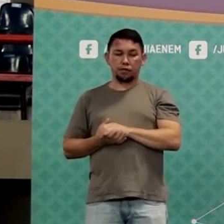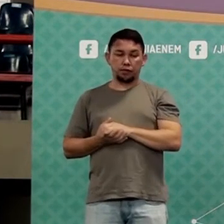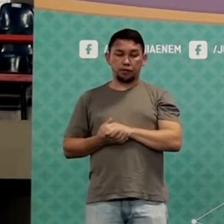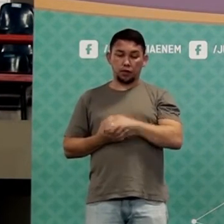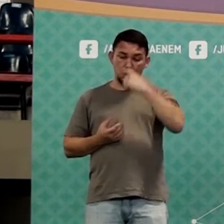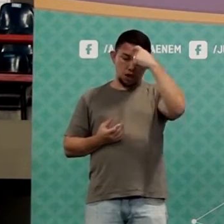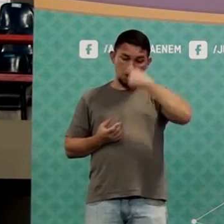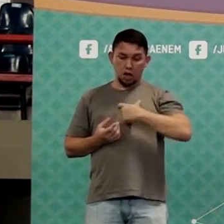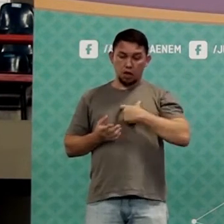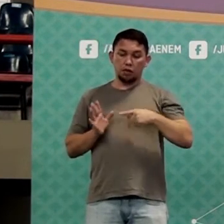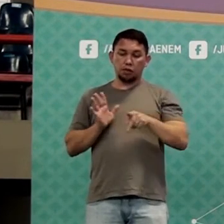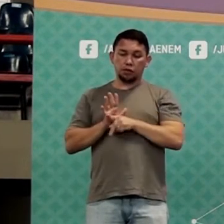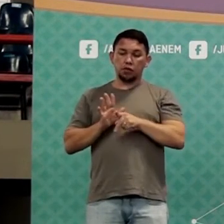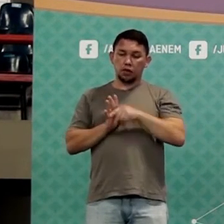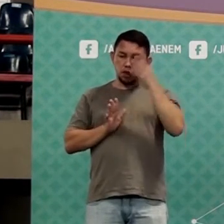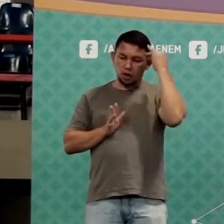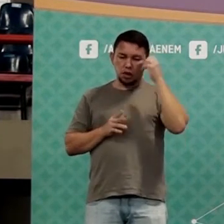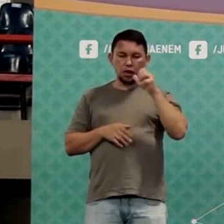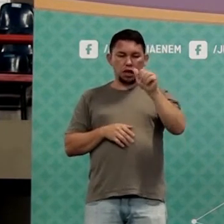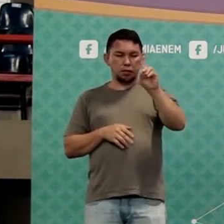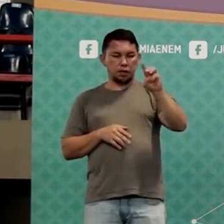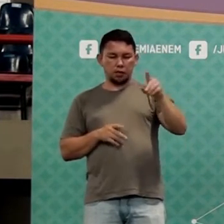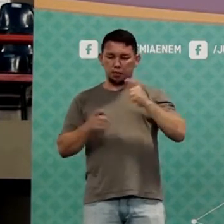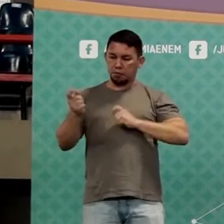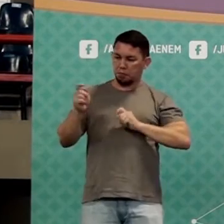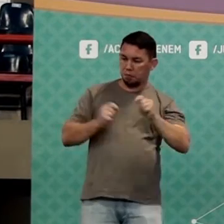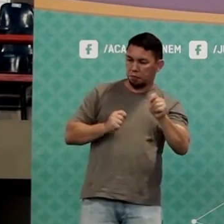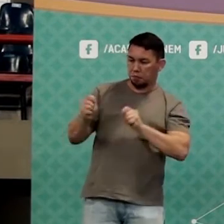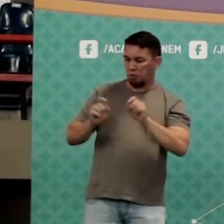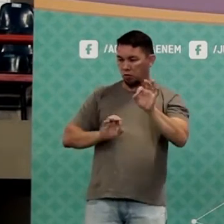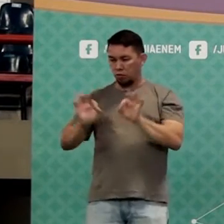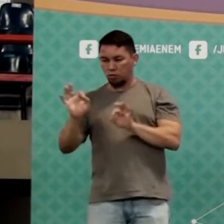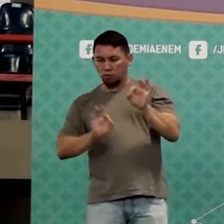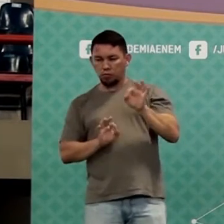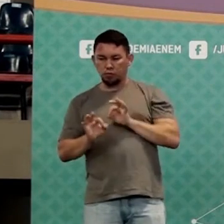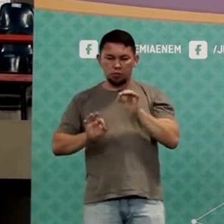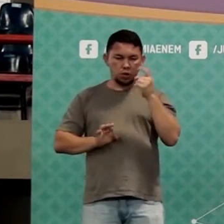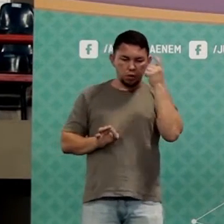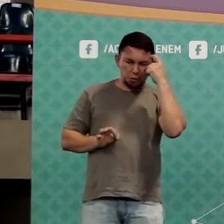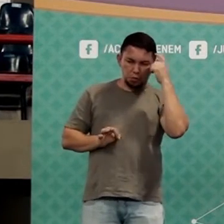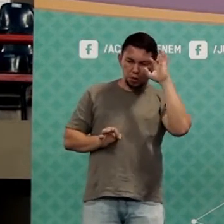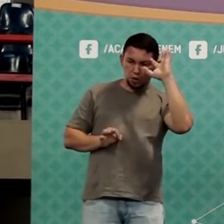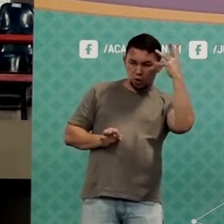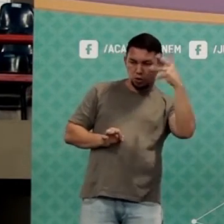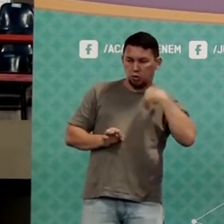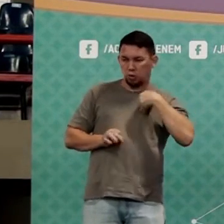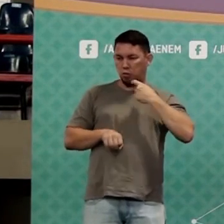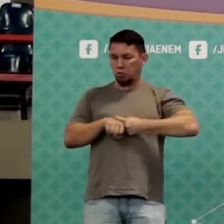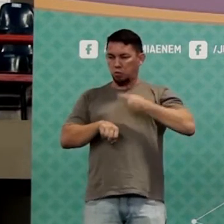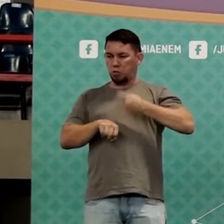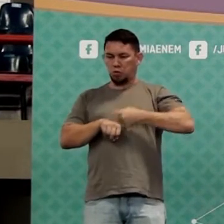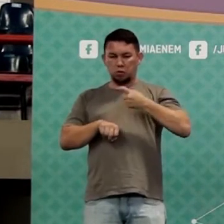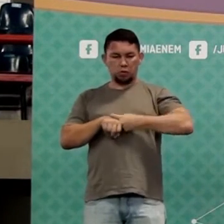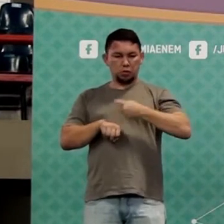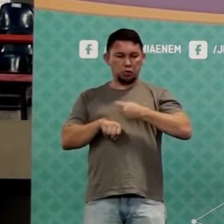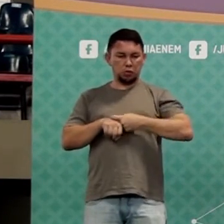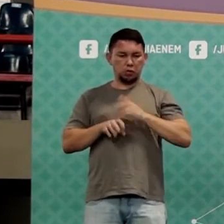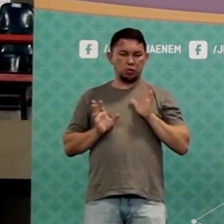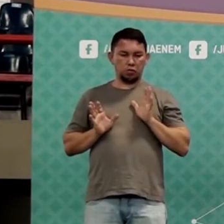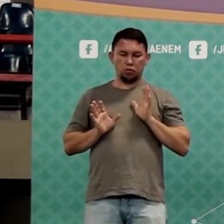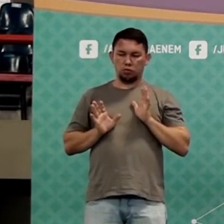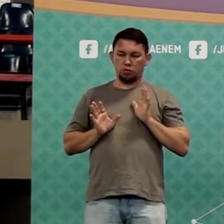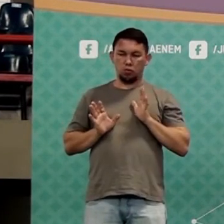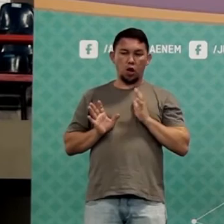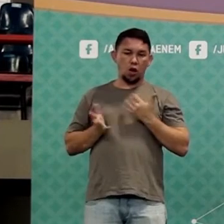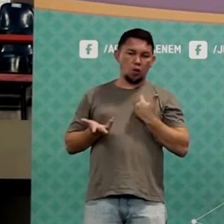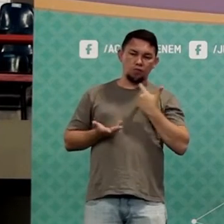é aquele rei que sabe administrar, sabendo ter que tomar decisões duras. Doe